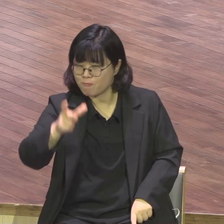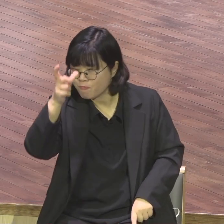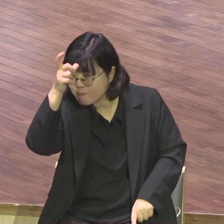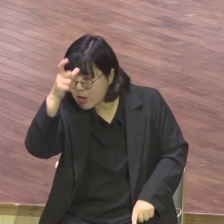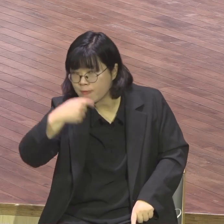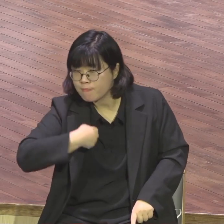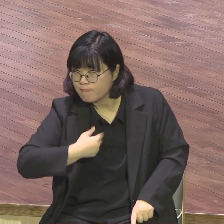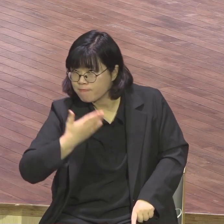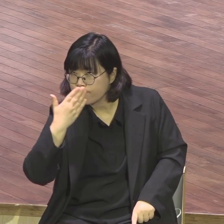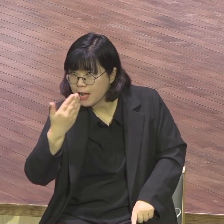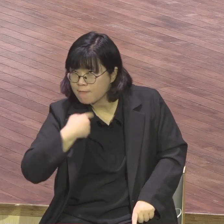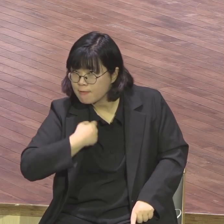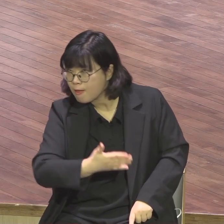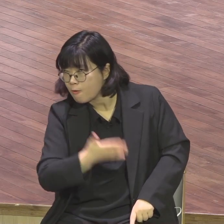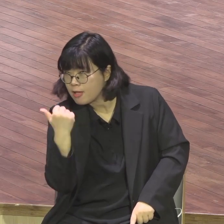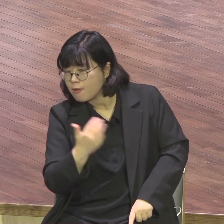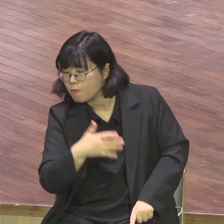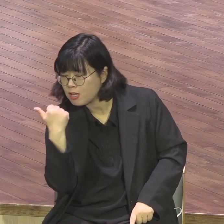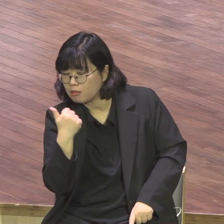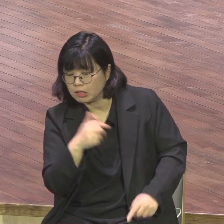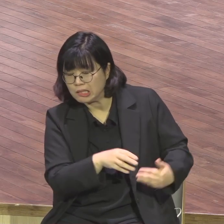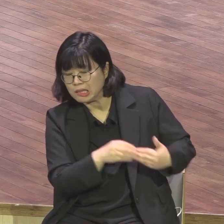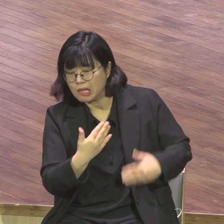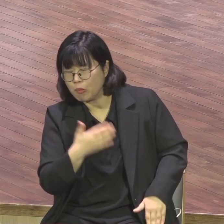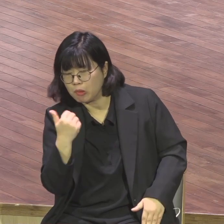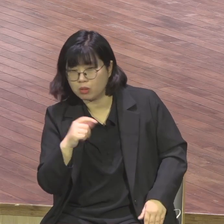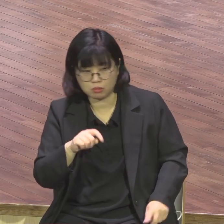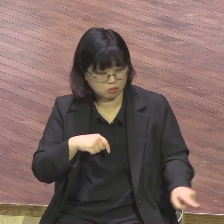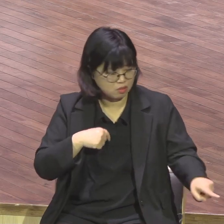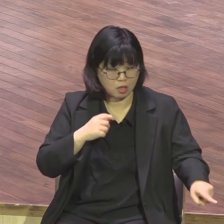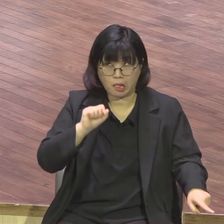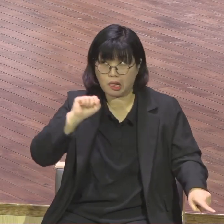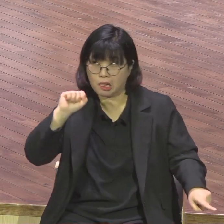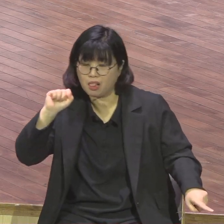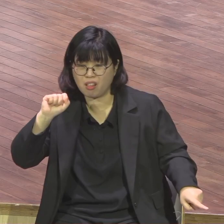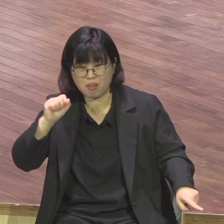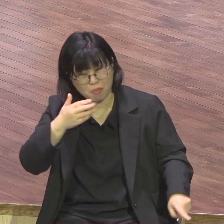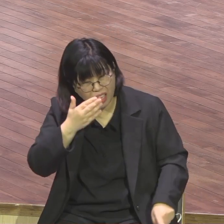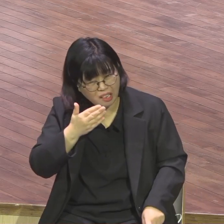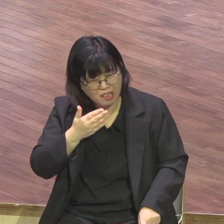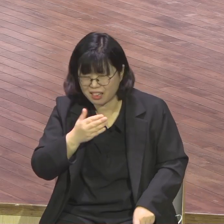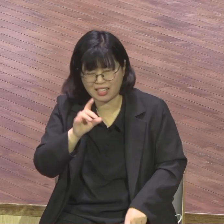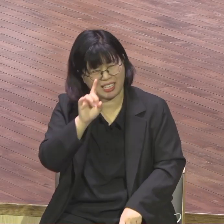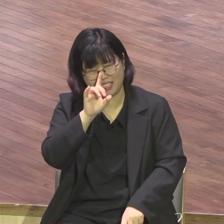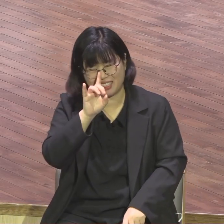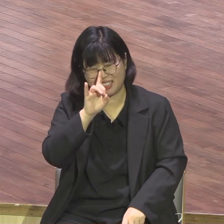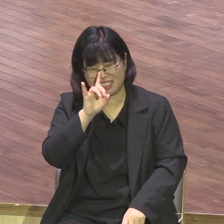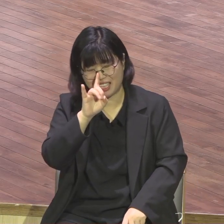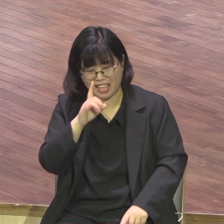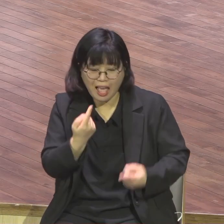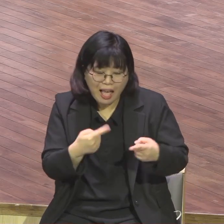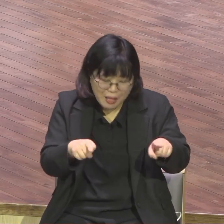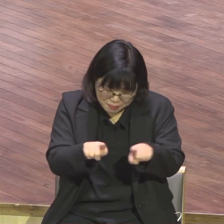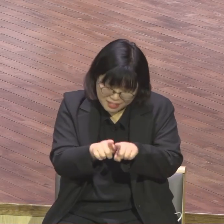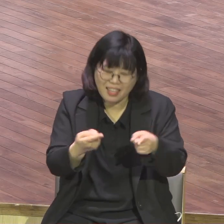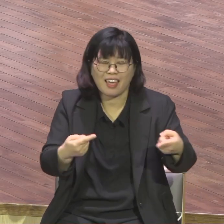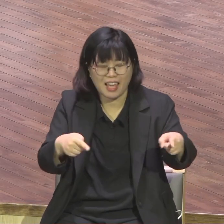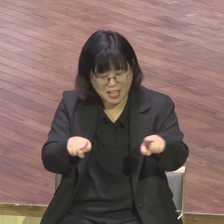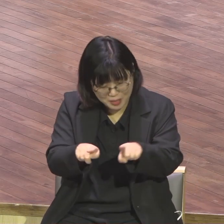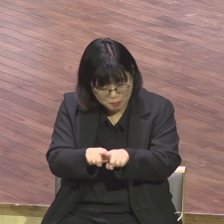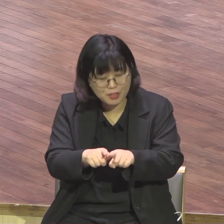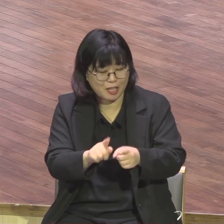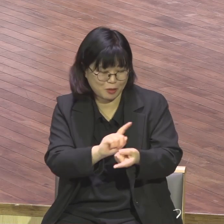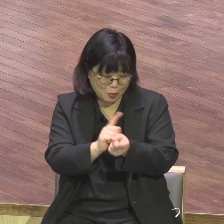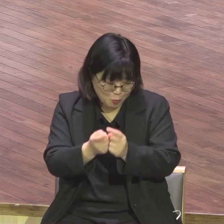동력이죠. 함께 같이 같은 마음. 어떤 사회가 하든지 간에 특별히 우리가요 지금 본격한